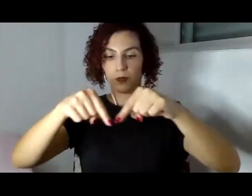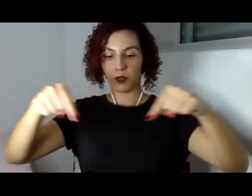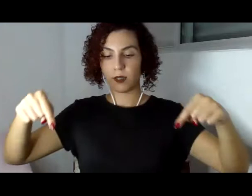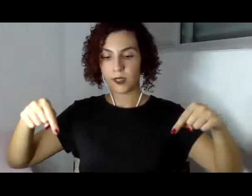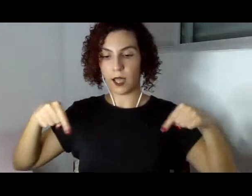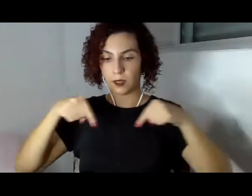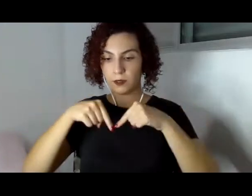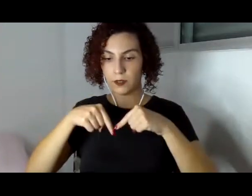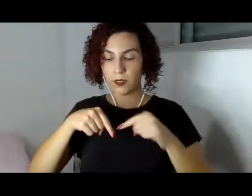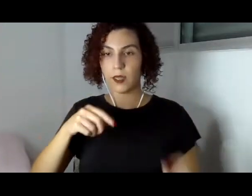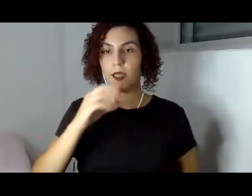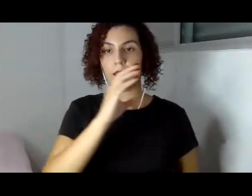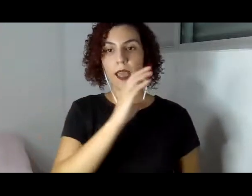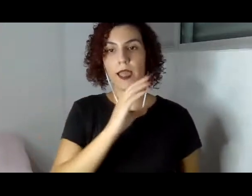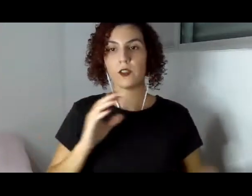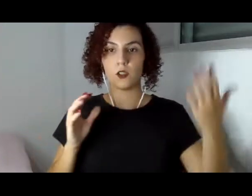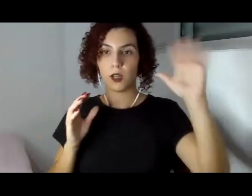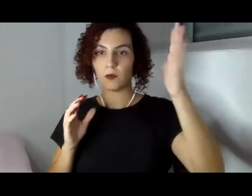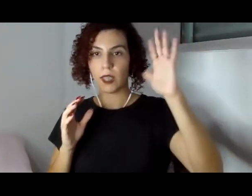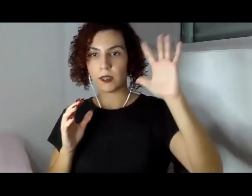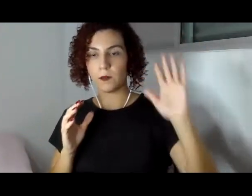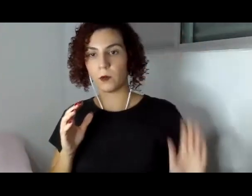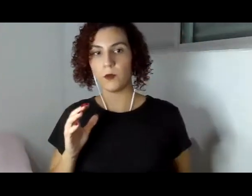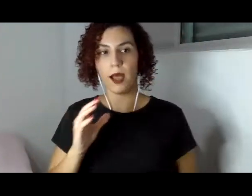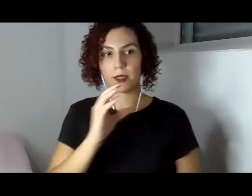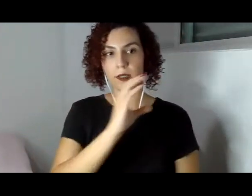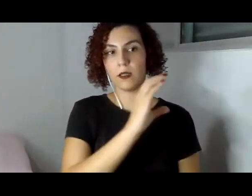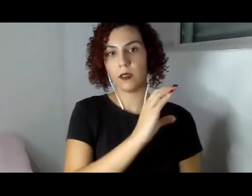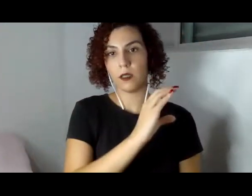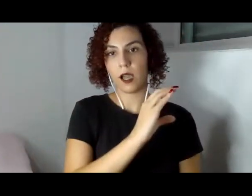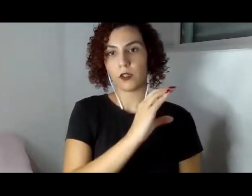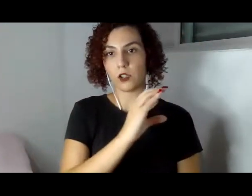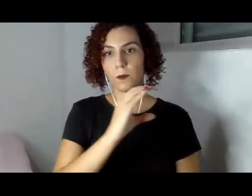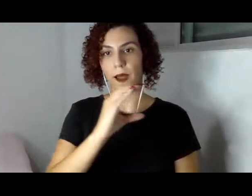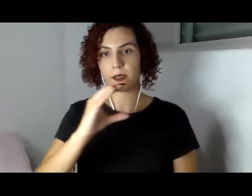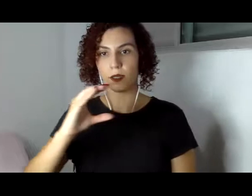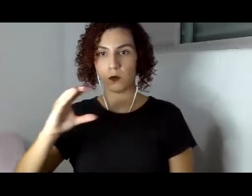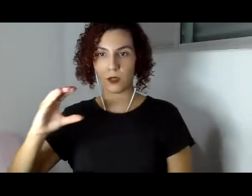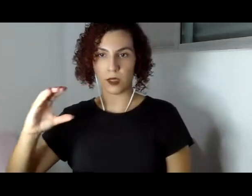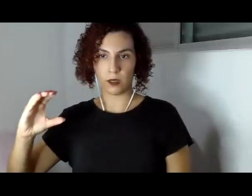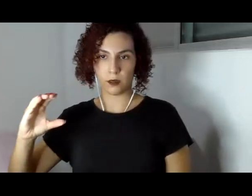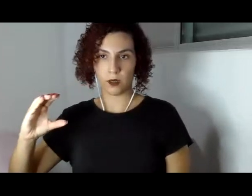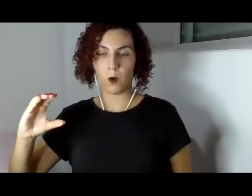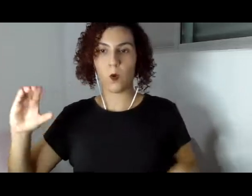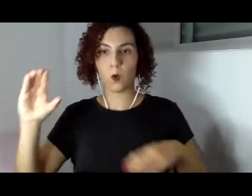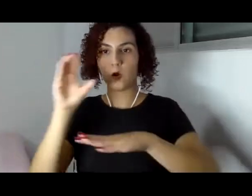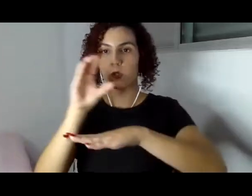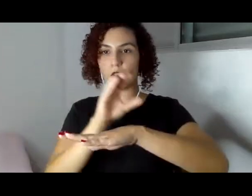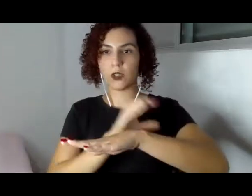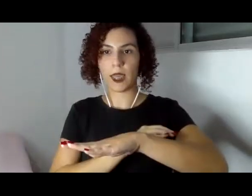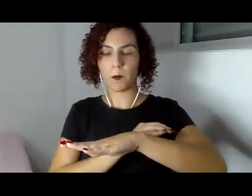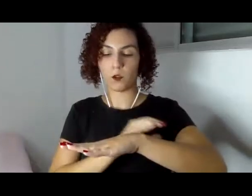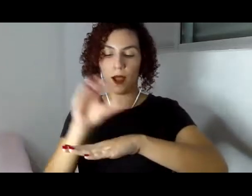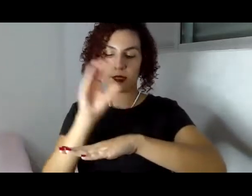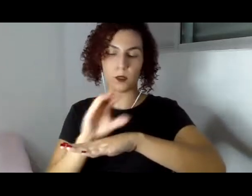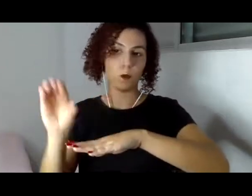coordenação. Sala. E aí, a gente não tem essa mão de base, a gente passa o C. O curso, a